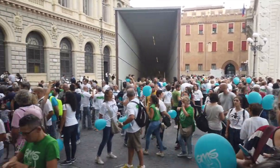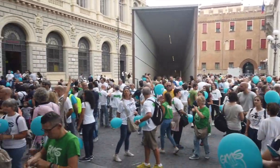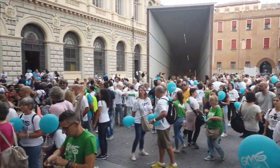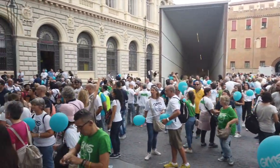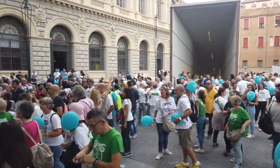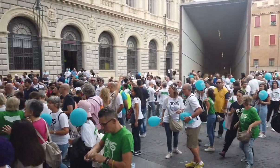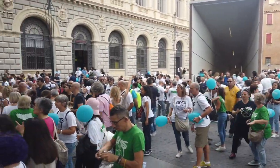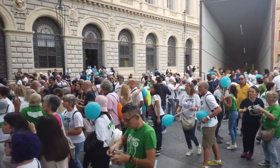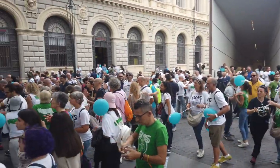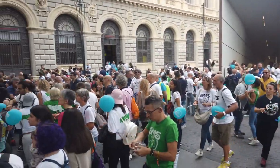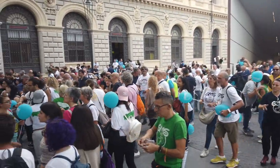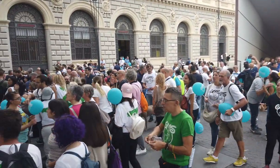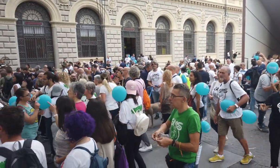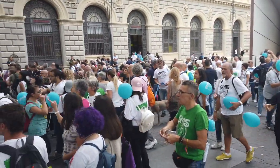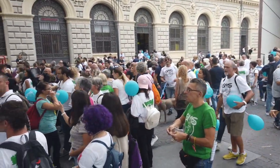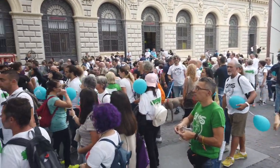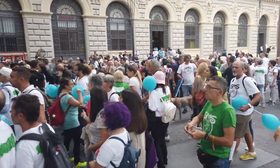quest'ora, sabato prossimo,